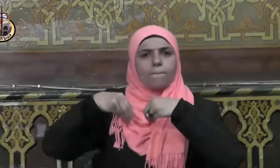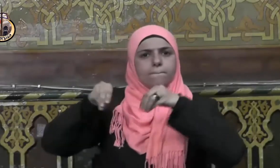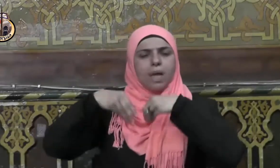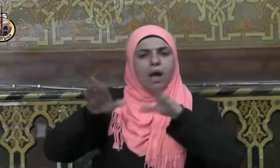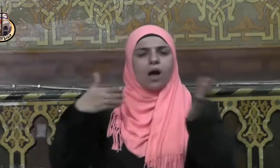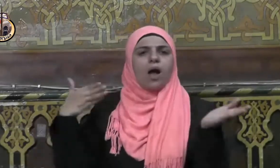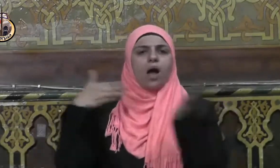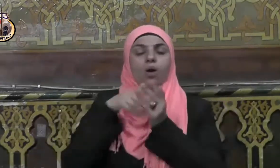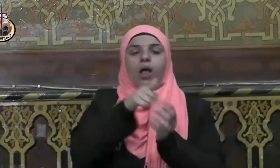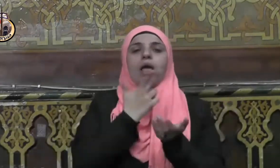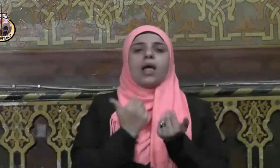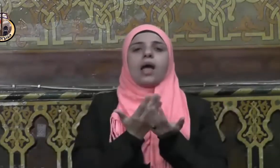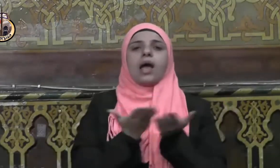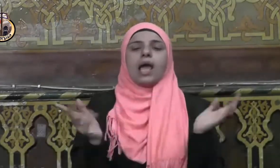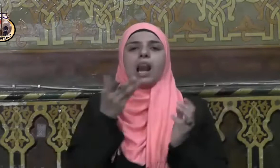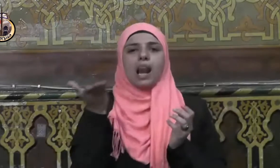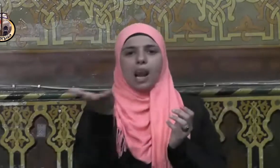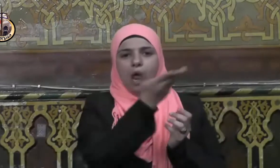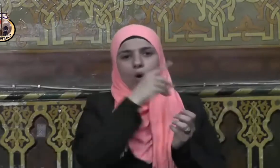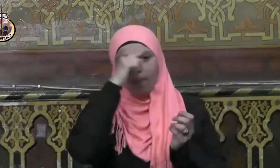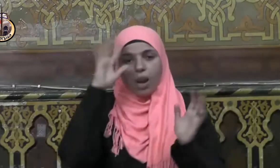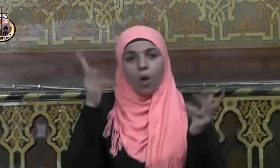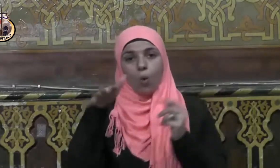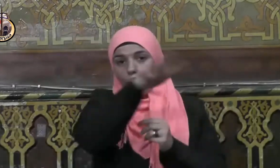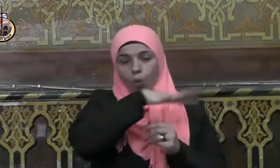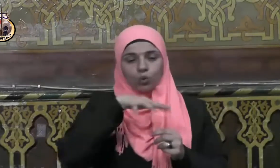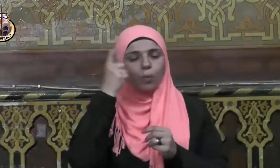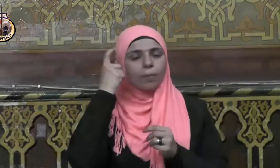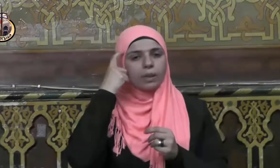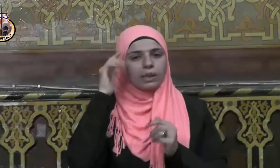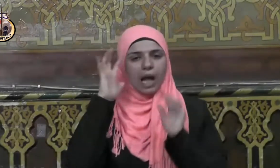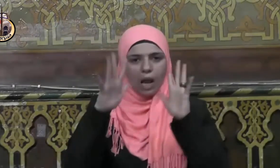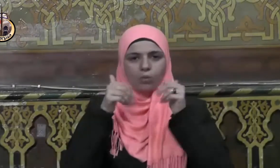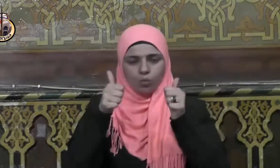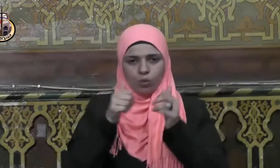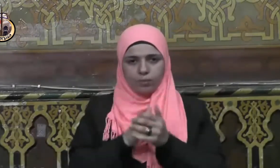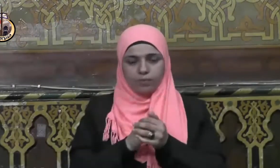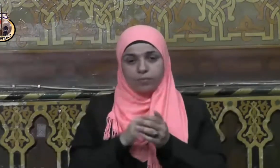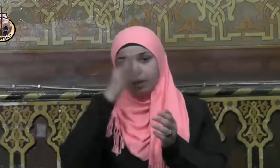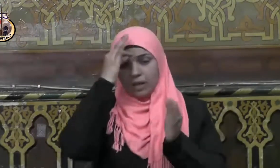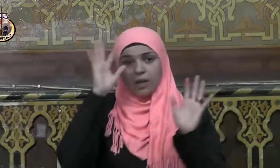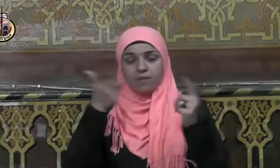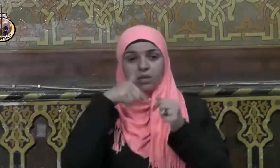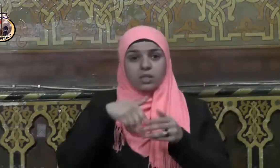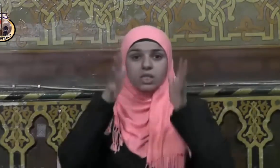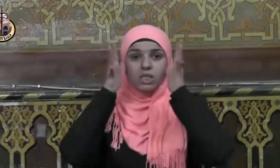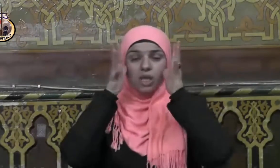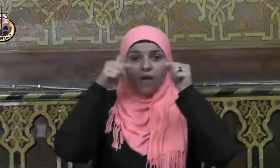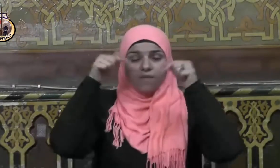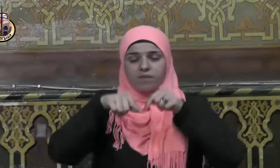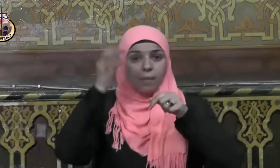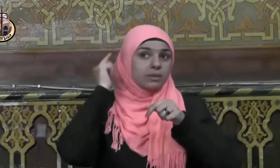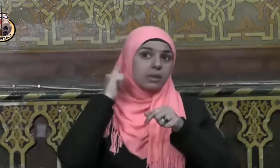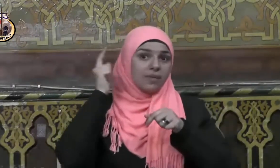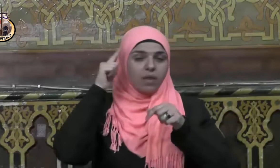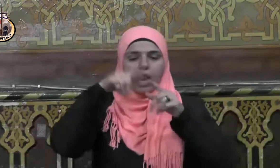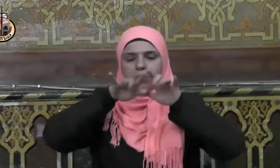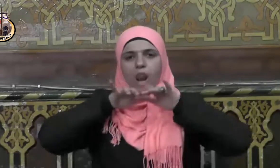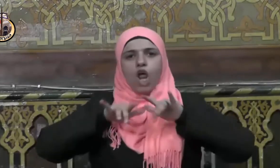خير لكم إن كنتم تعلمون. فإذا قضيت الصلاة فانتشروا في الأرض